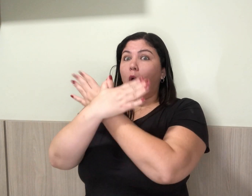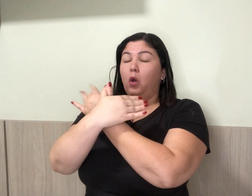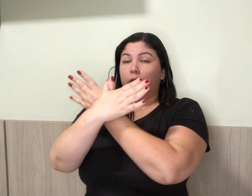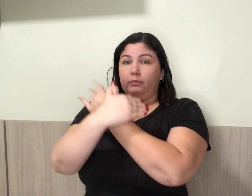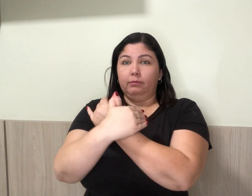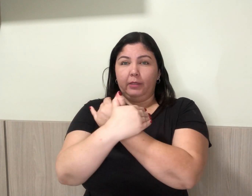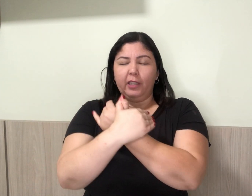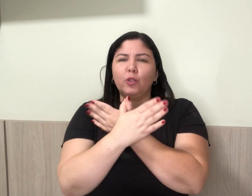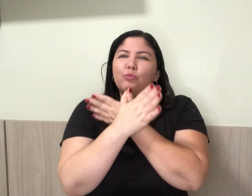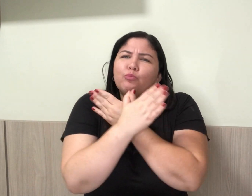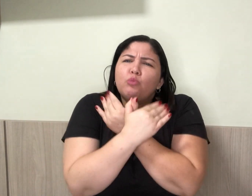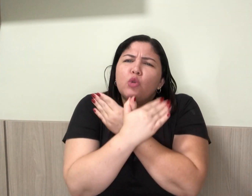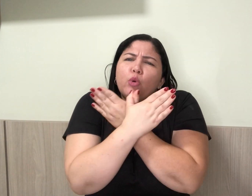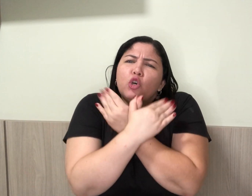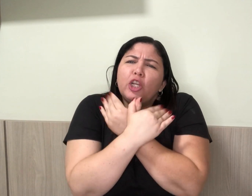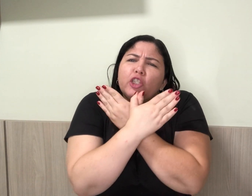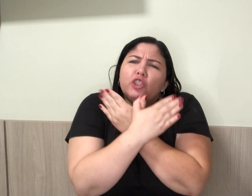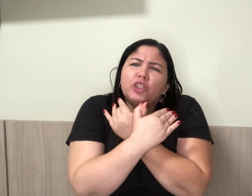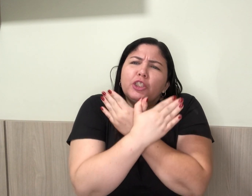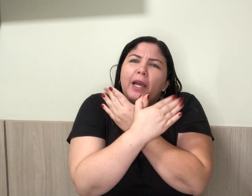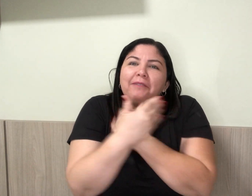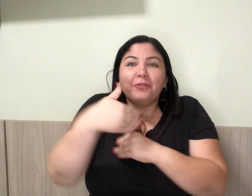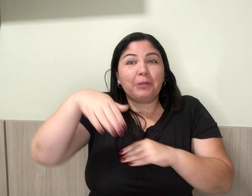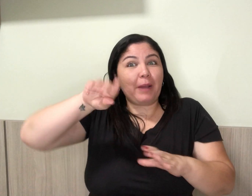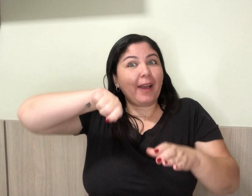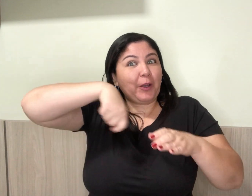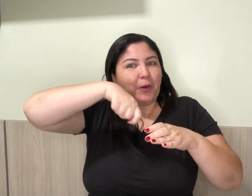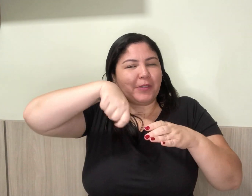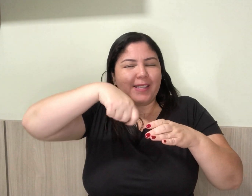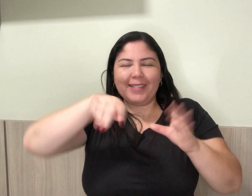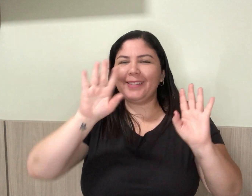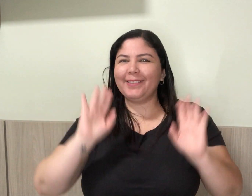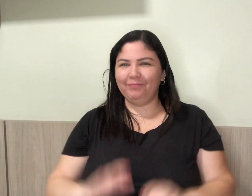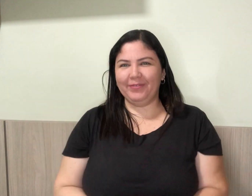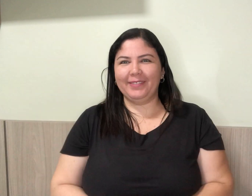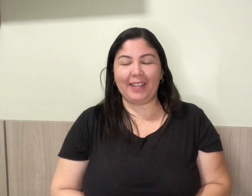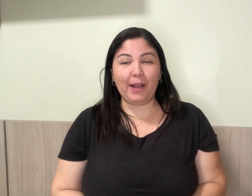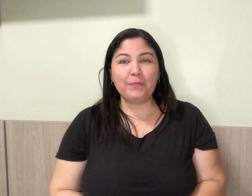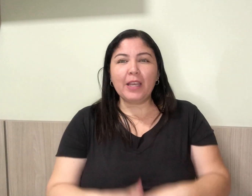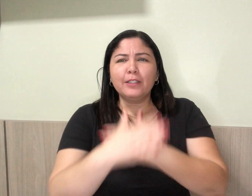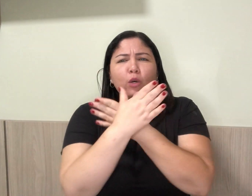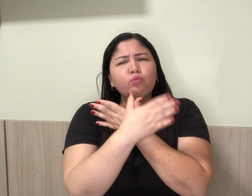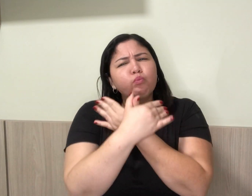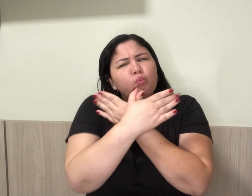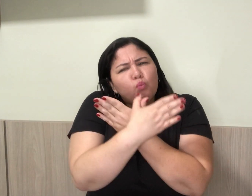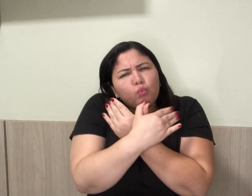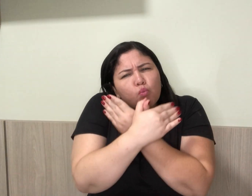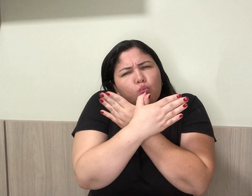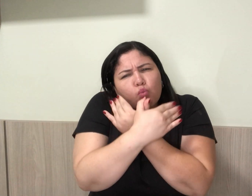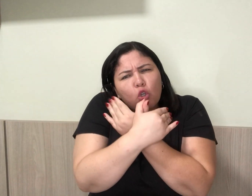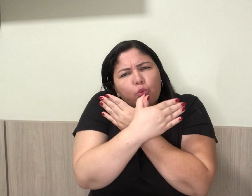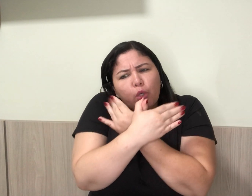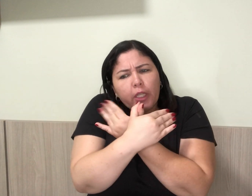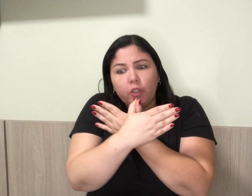borboletona, né? Então, borboletinha foi pra cozinha, tá? Então,